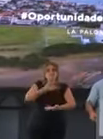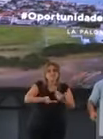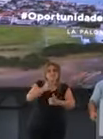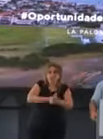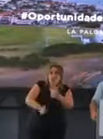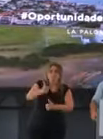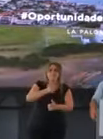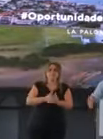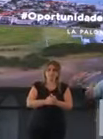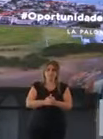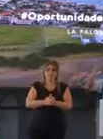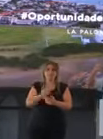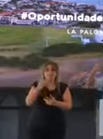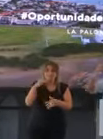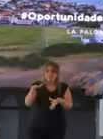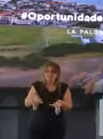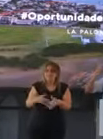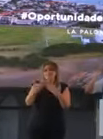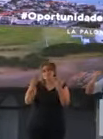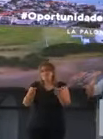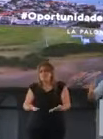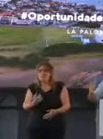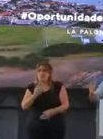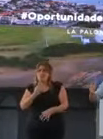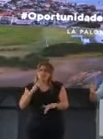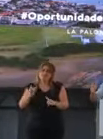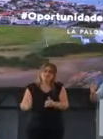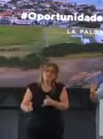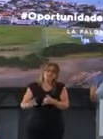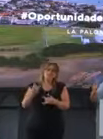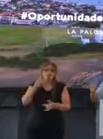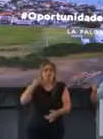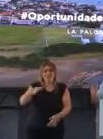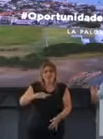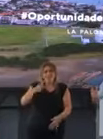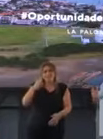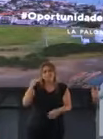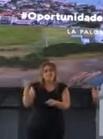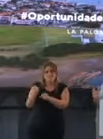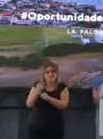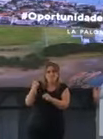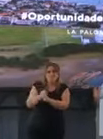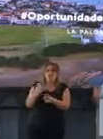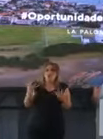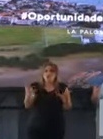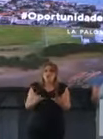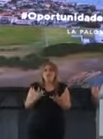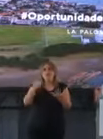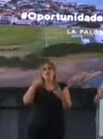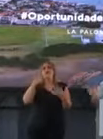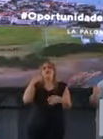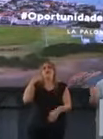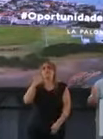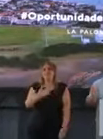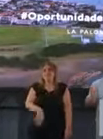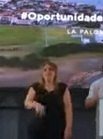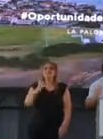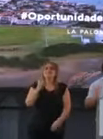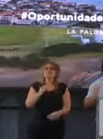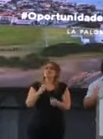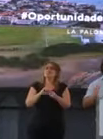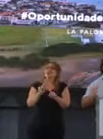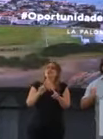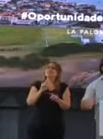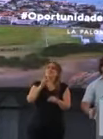Y veteranos de toda una vida con formaciones políticas entendieron que lo viejo